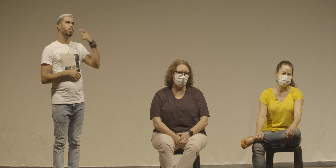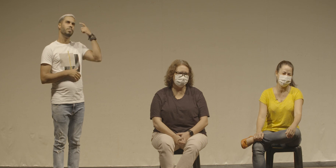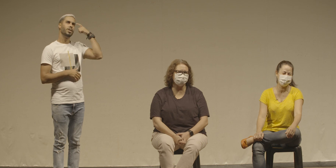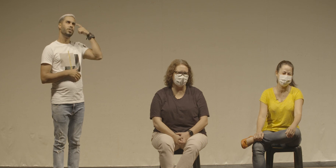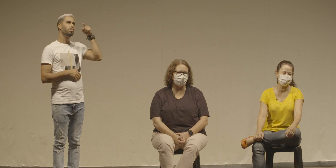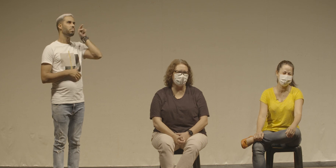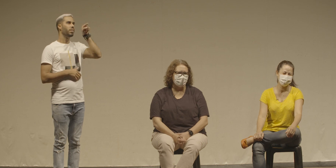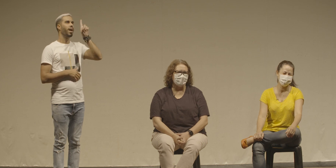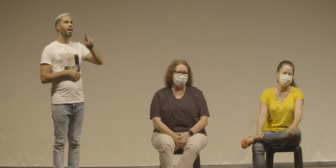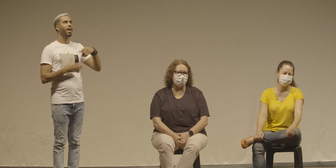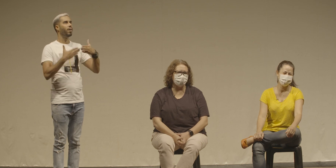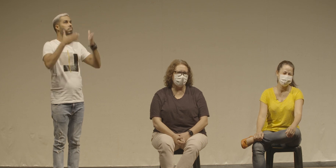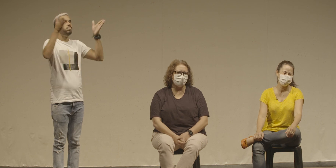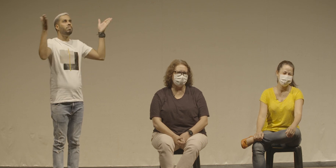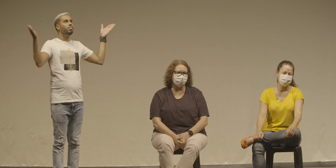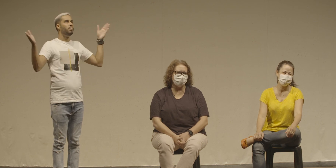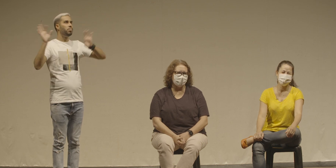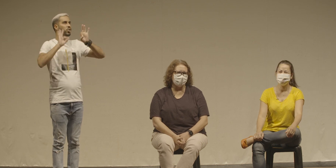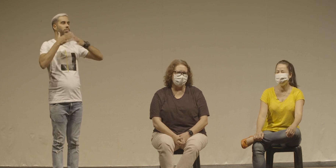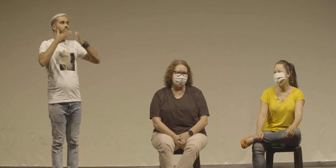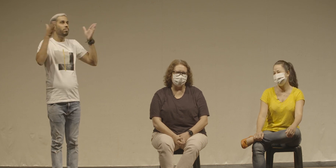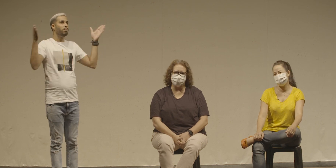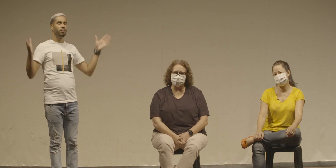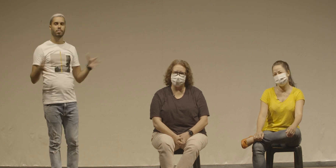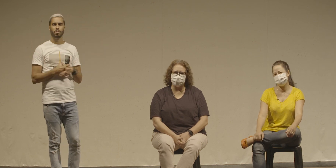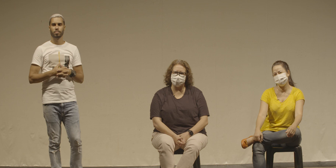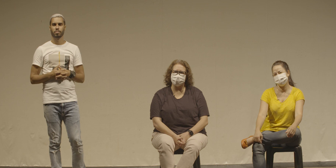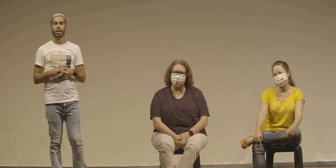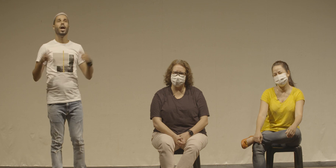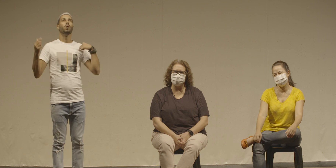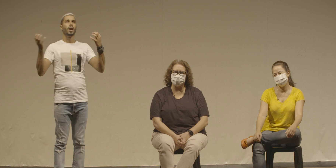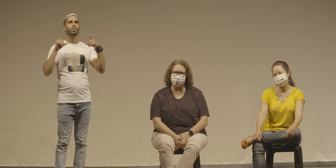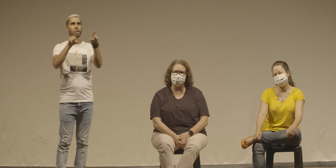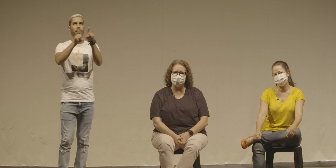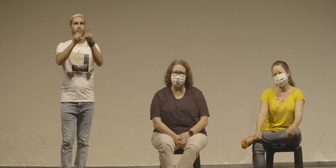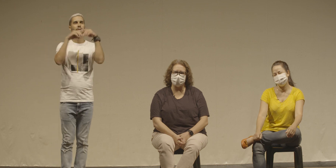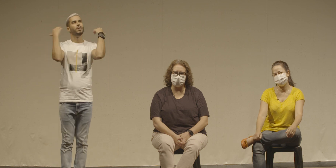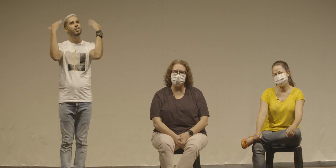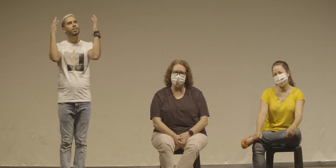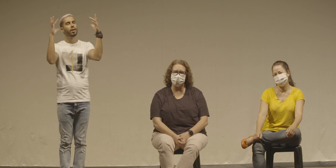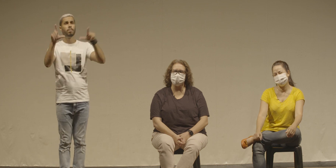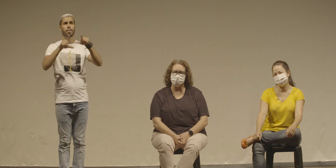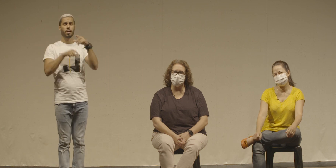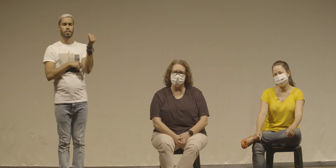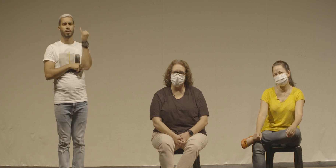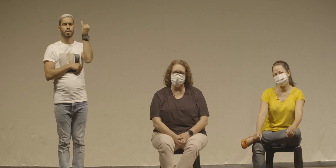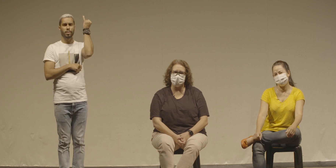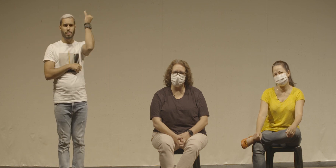Que bom. Ficamos felizes. Parabenizar vocês, porque é realmente um trabalho muito importante. É